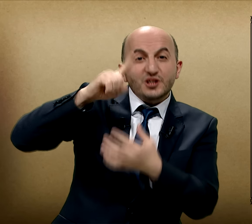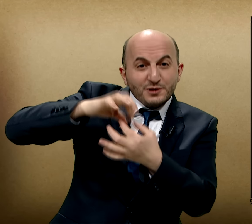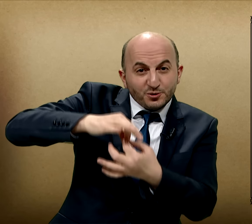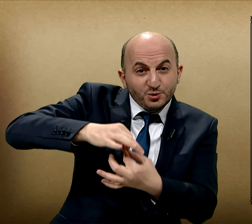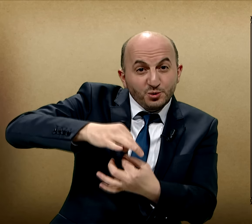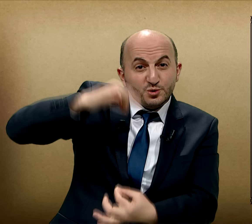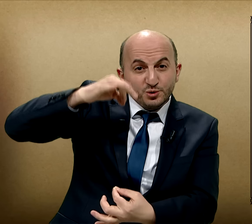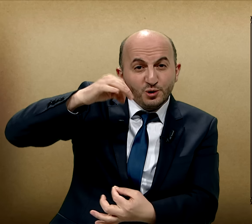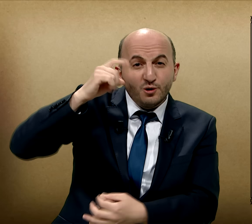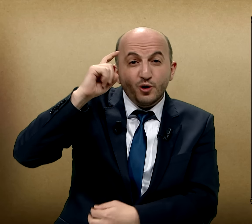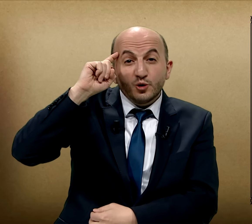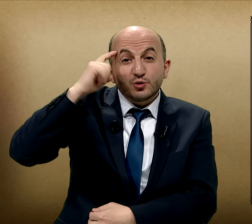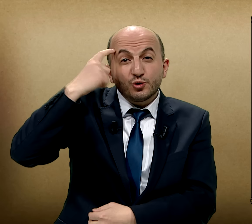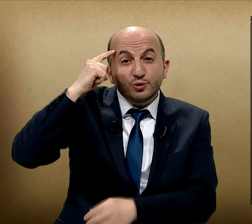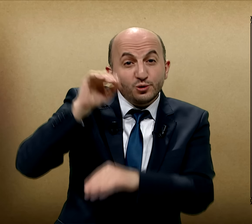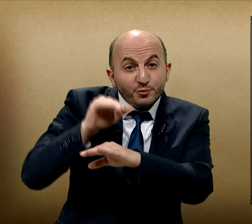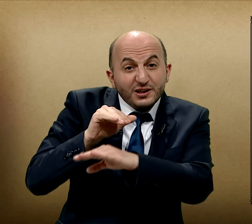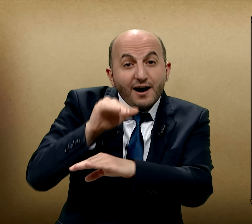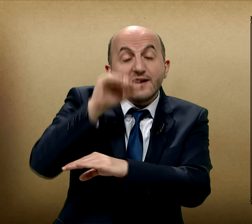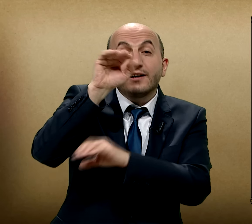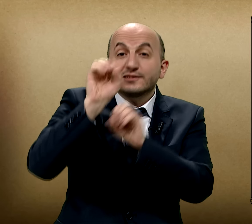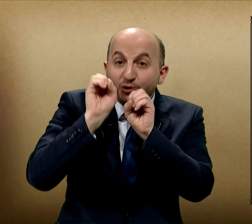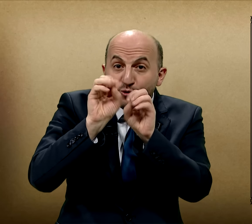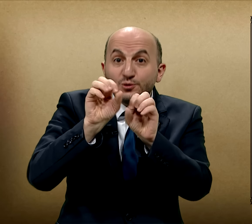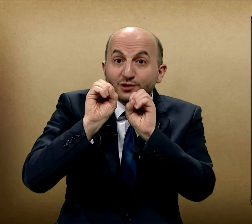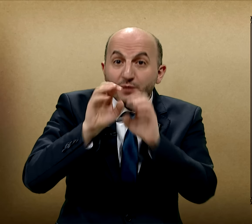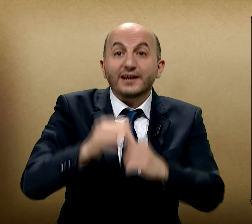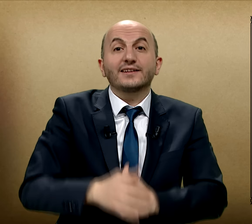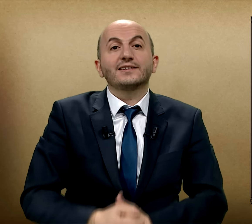bir duruşu, şuurlu bir hayatı öğütlemektedir.